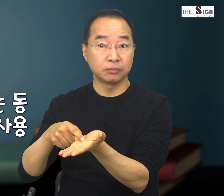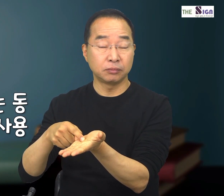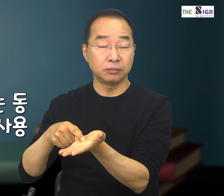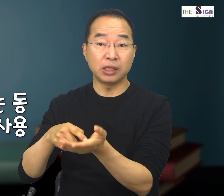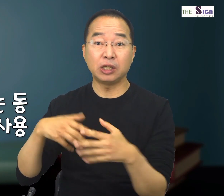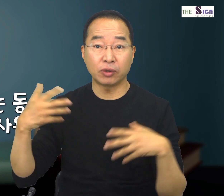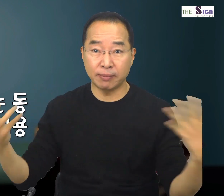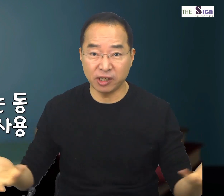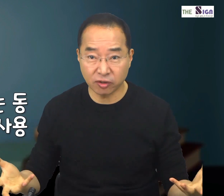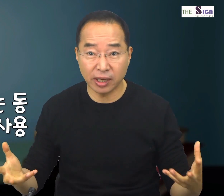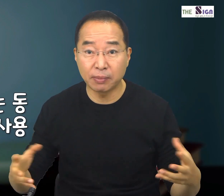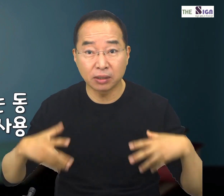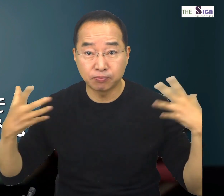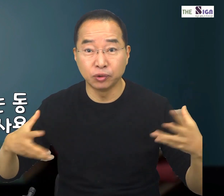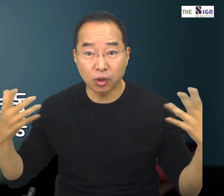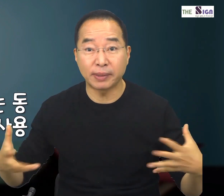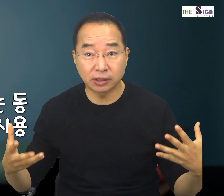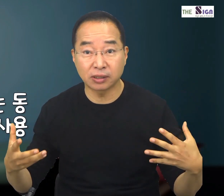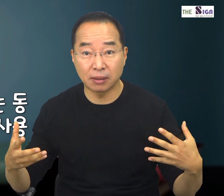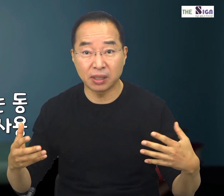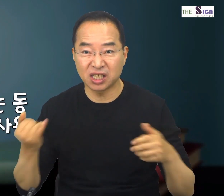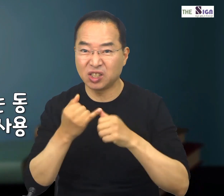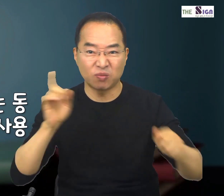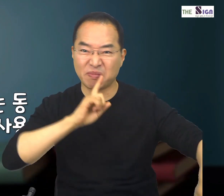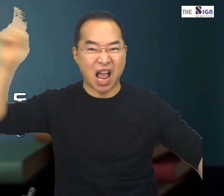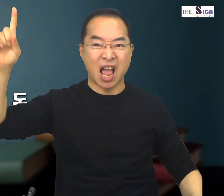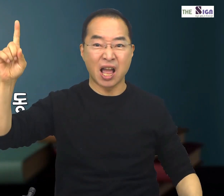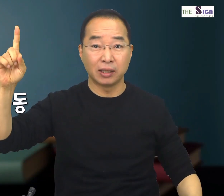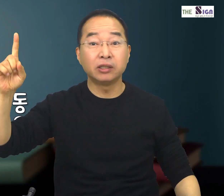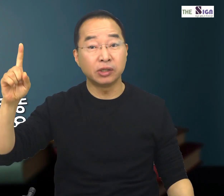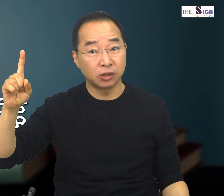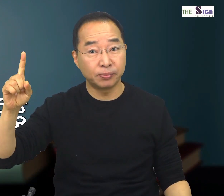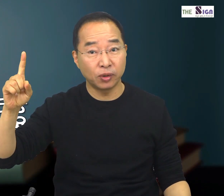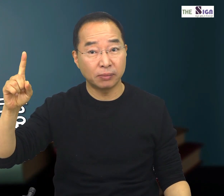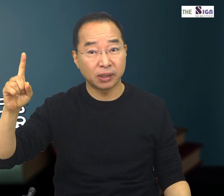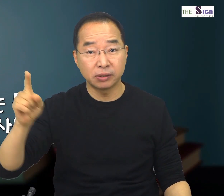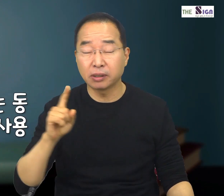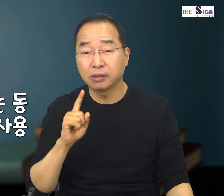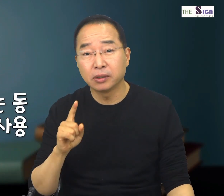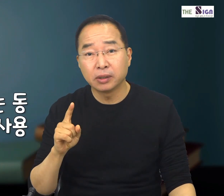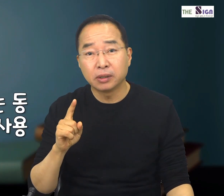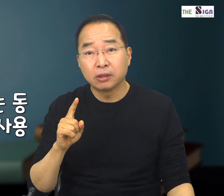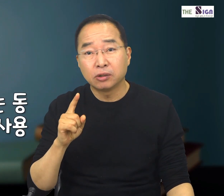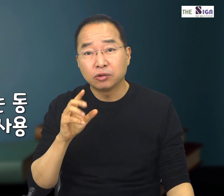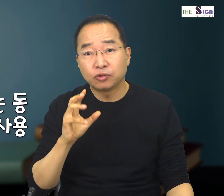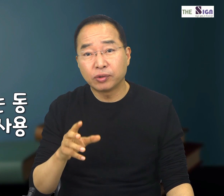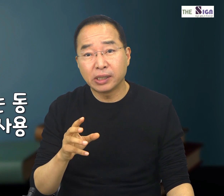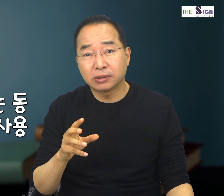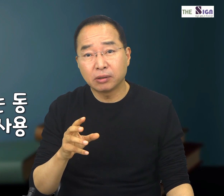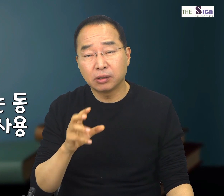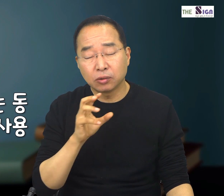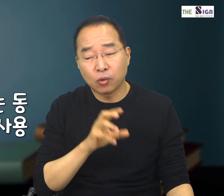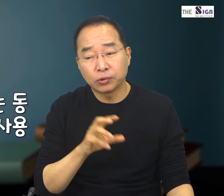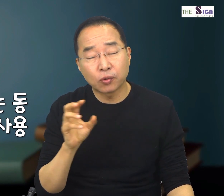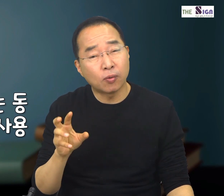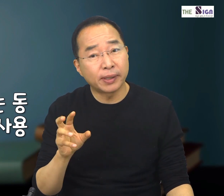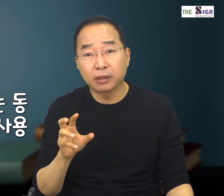근데 이혼해버릴 거야 막 이제 분노가 막 차서 하면 이혼 이런 식으로 표현합니다. 그래서 수화에서는 고소 고발인 걸